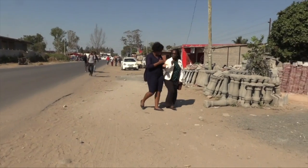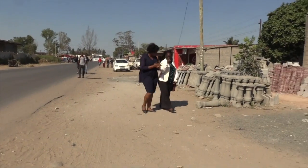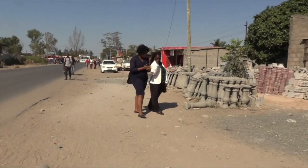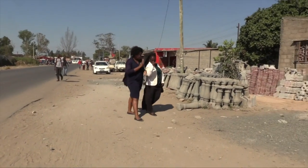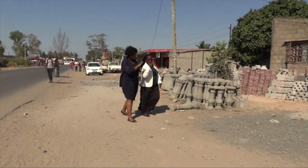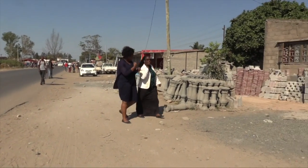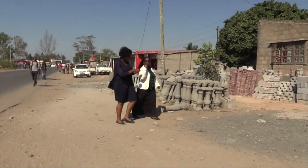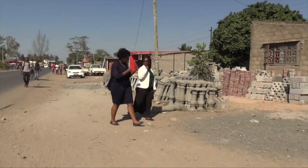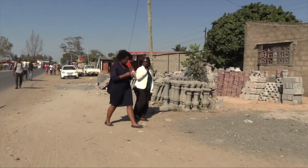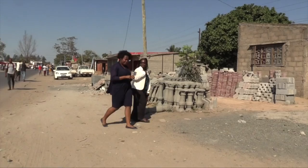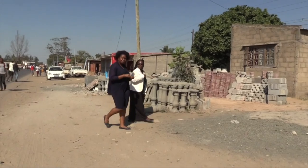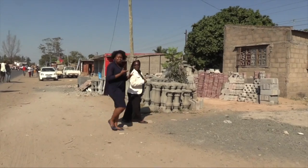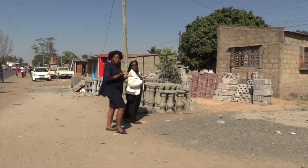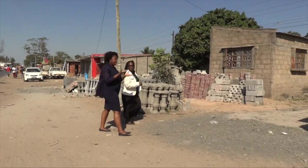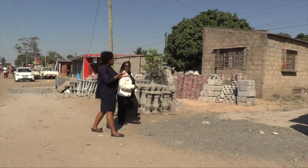Música